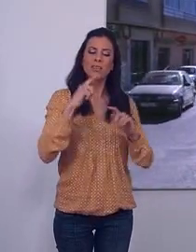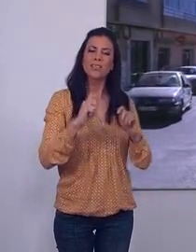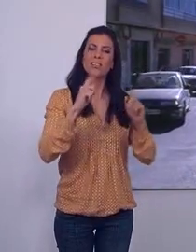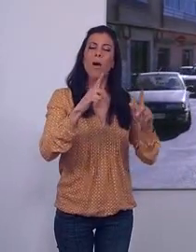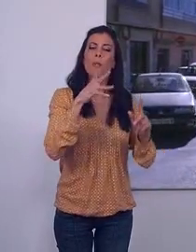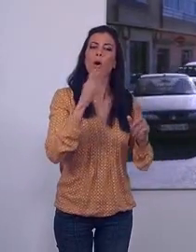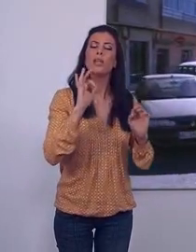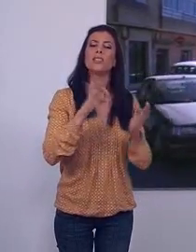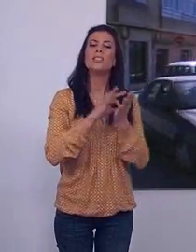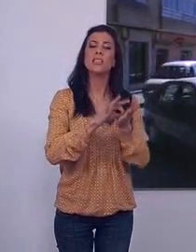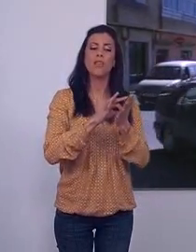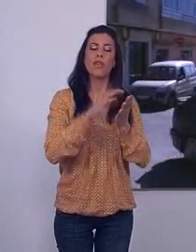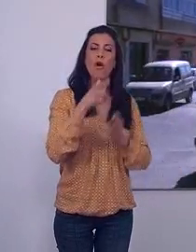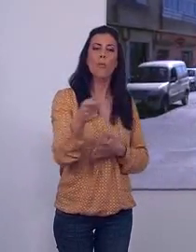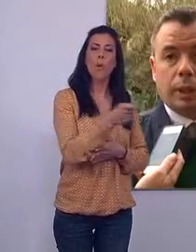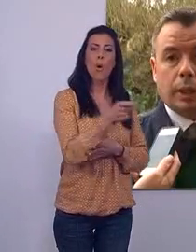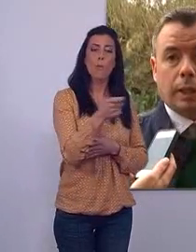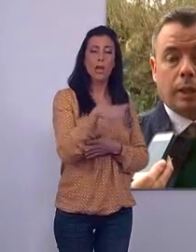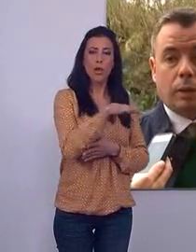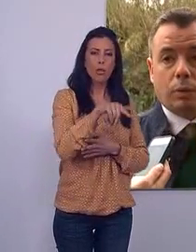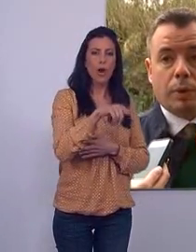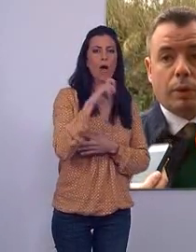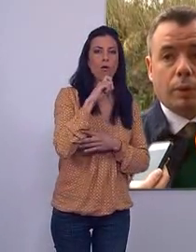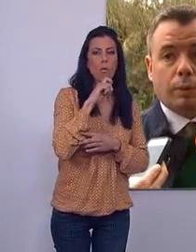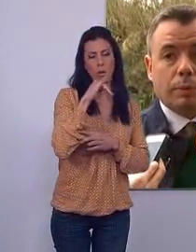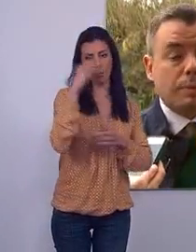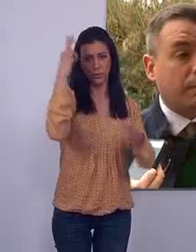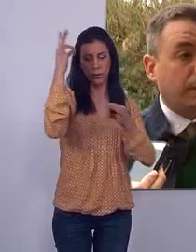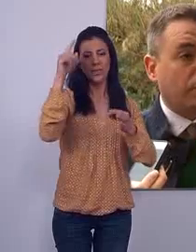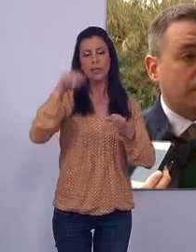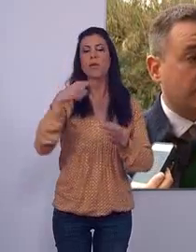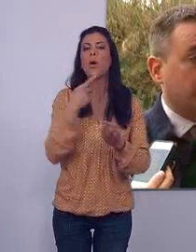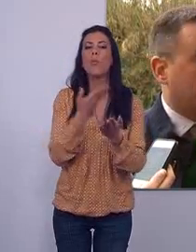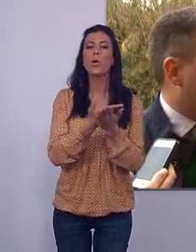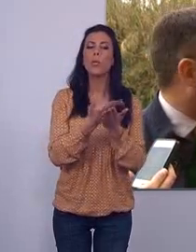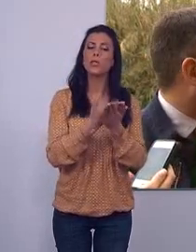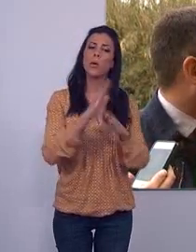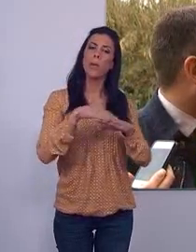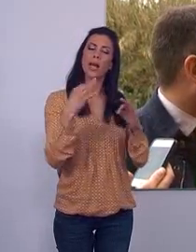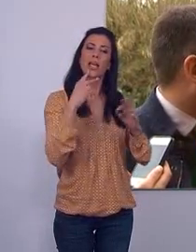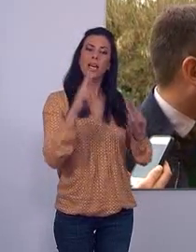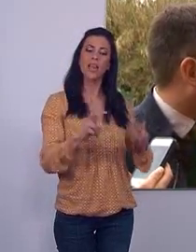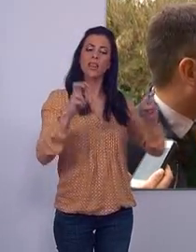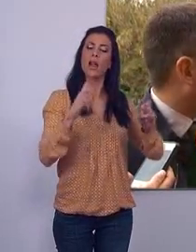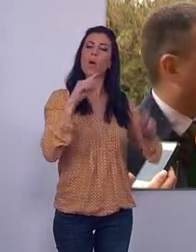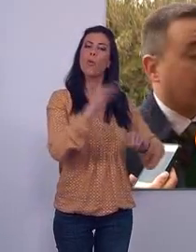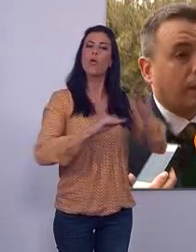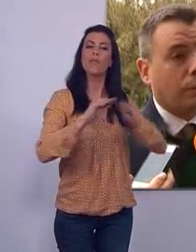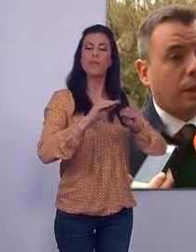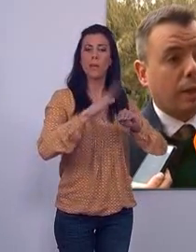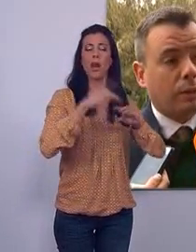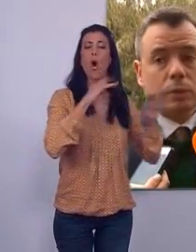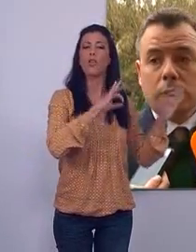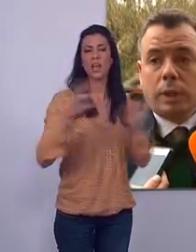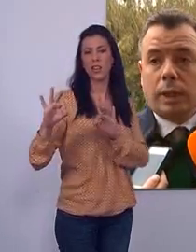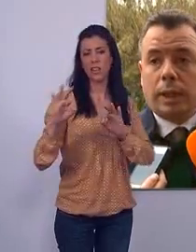concesión de condecoraciones at el servicio de bomberos de la localidad también subrayó la propuesta sobre la aprobación inicial de